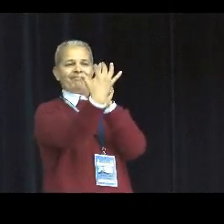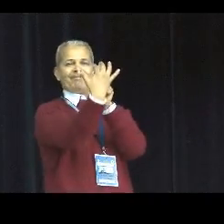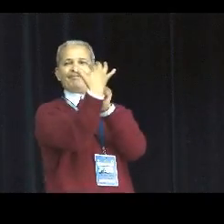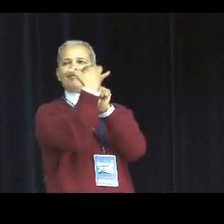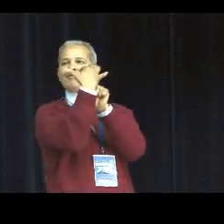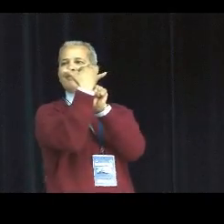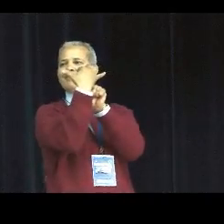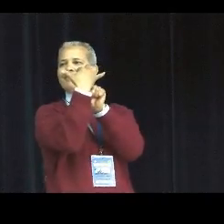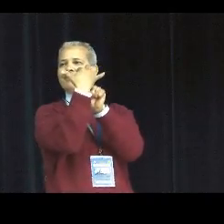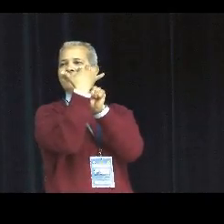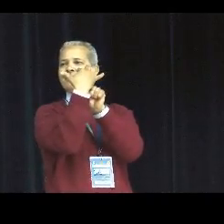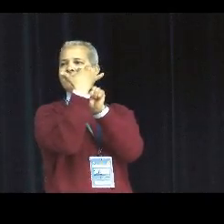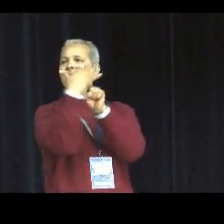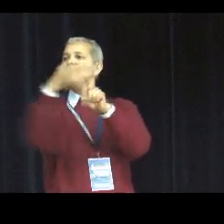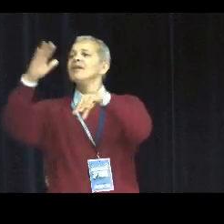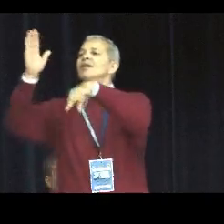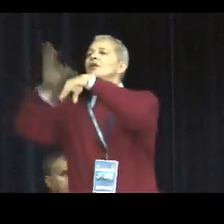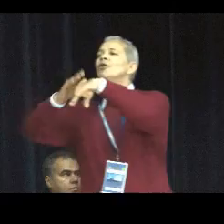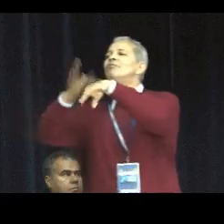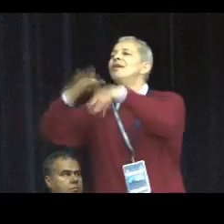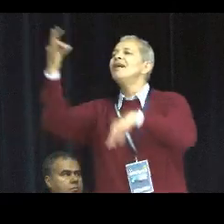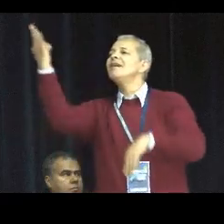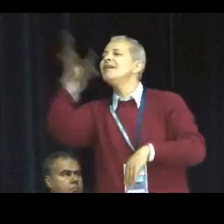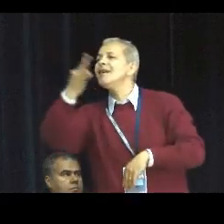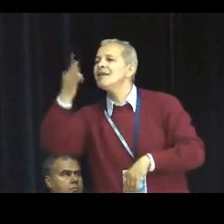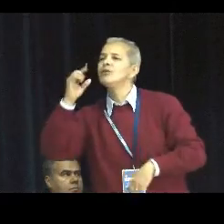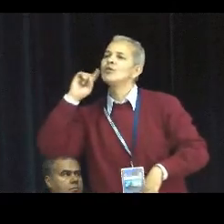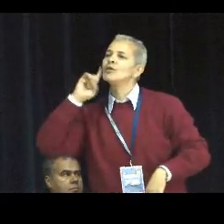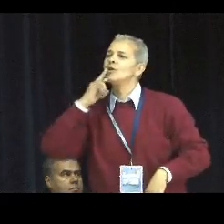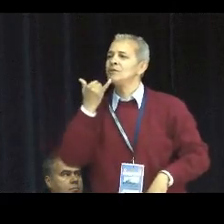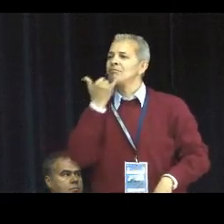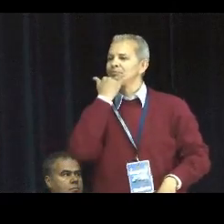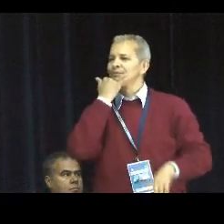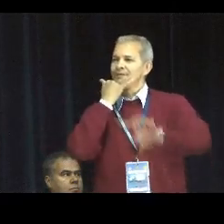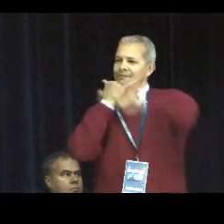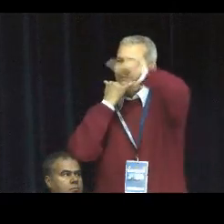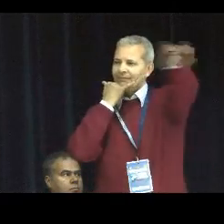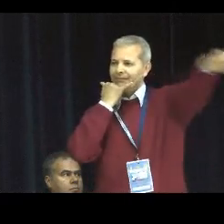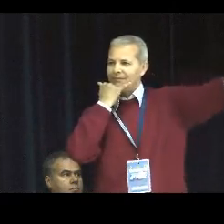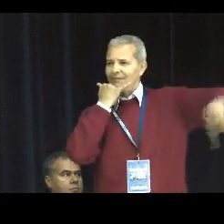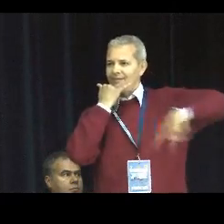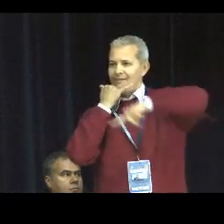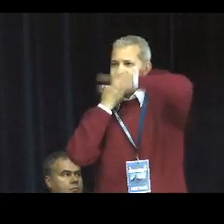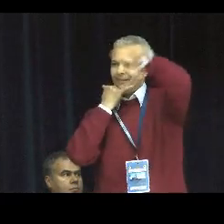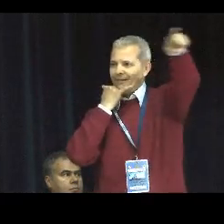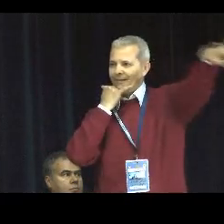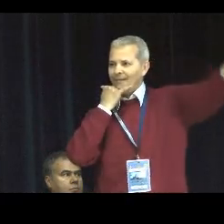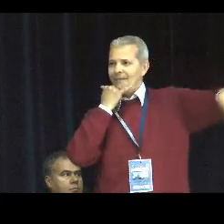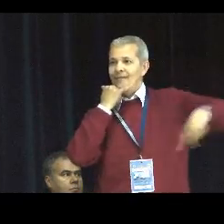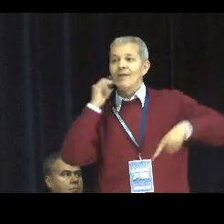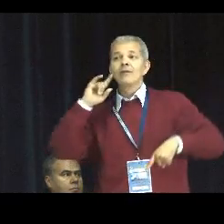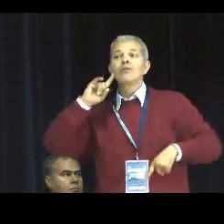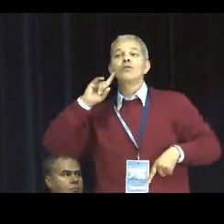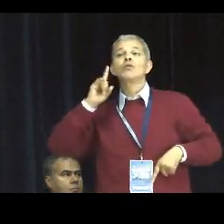هذا هو اللي من المفروض ان الشخص الاصغر هو اللي تعرف بشكل ديال الاشخاص الصغار اللي عنده فكره على الحقوق ديالهم. اذا